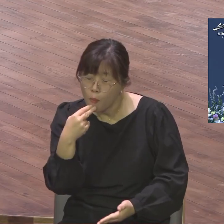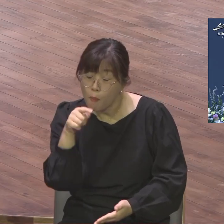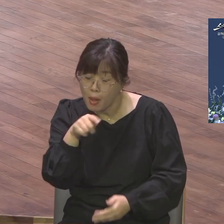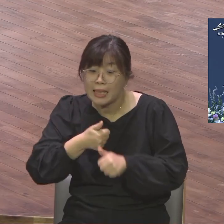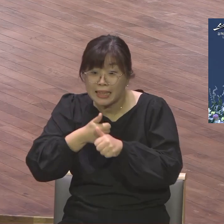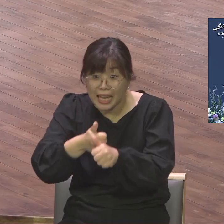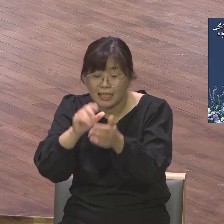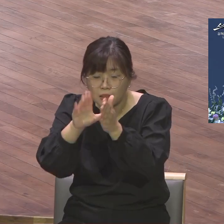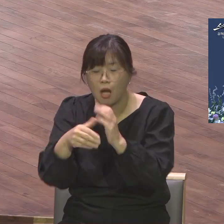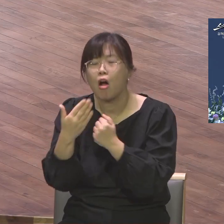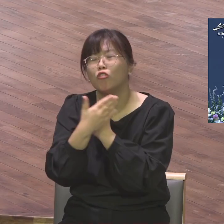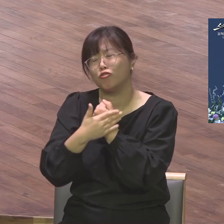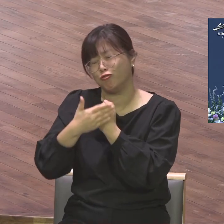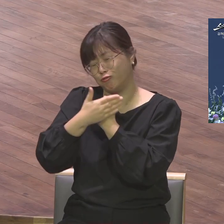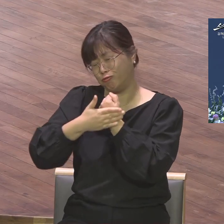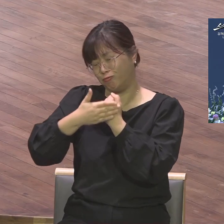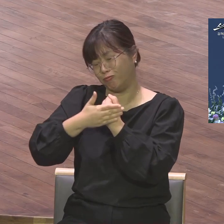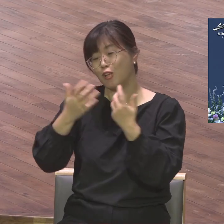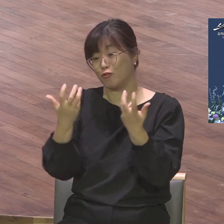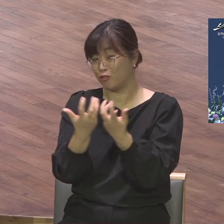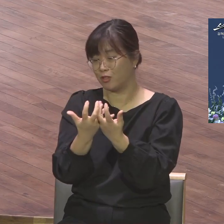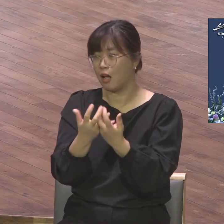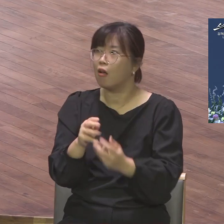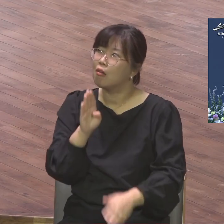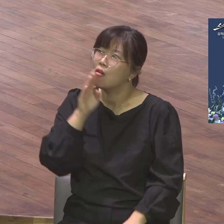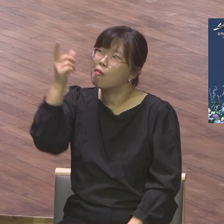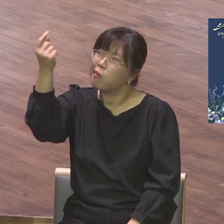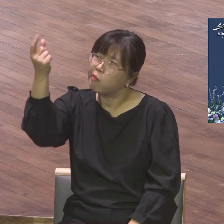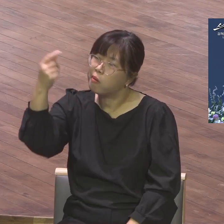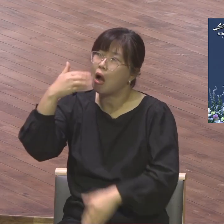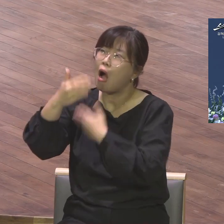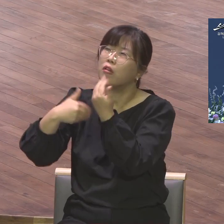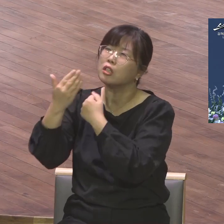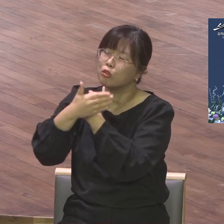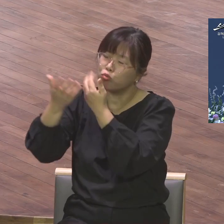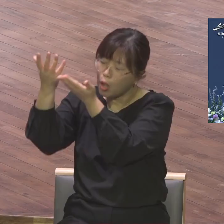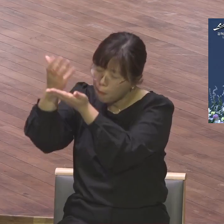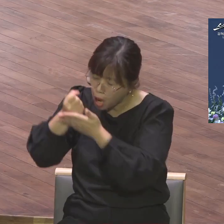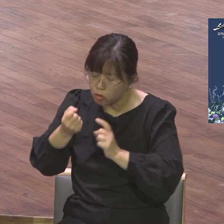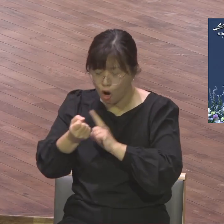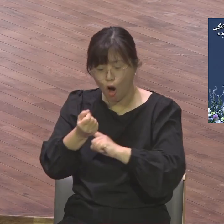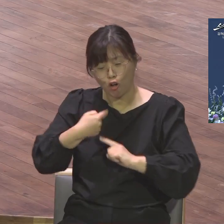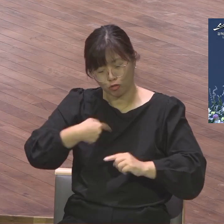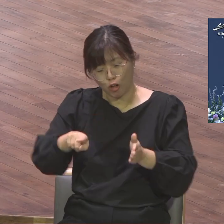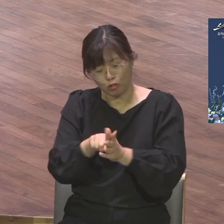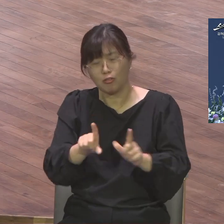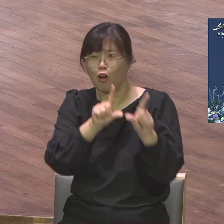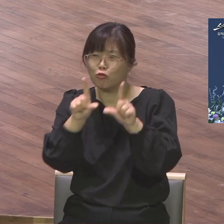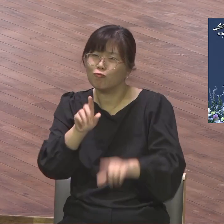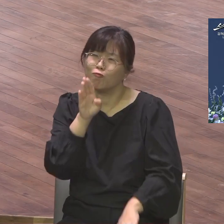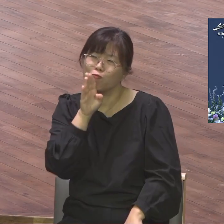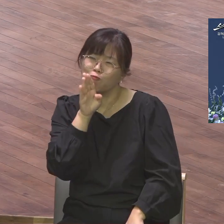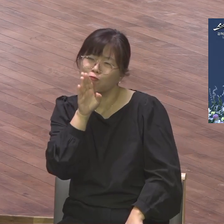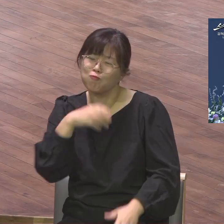은혜가 내게 임해서 내가 하나님께 이렇게 쓰임 받는 거구나. 은혜 의식. 신앙생활의 생동감을